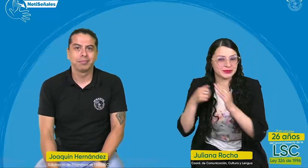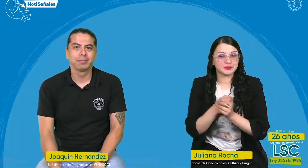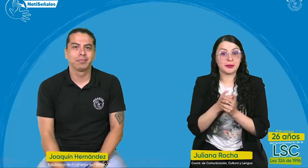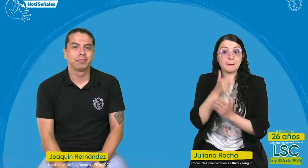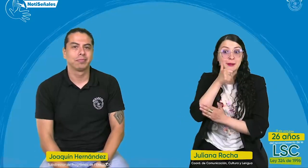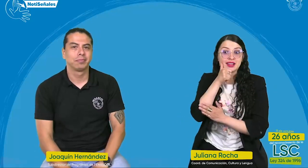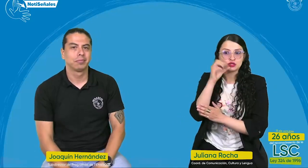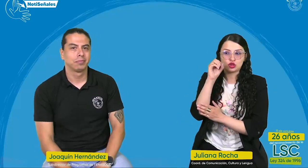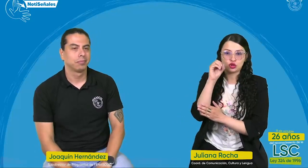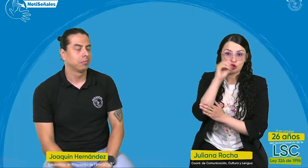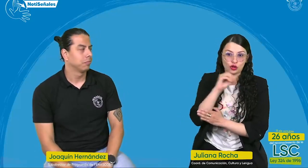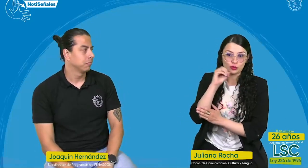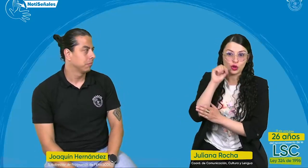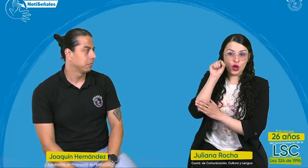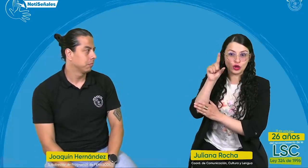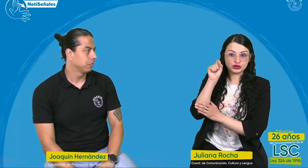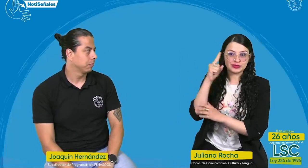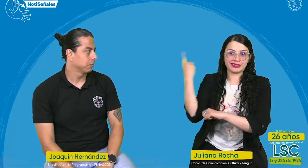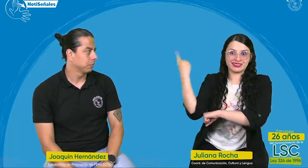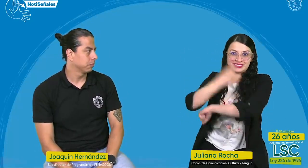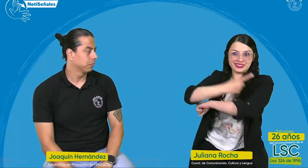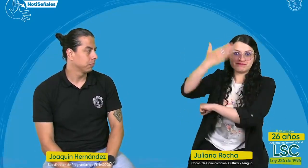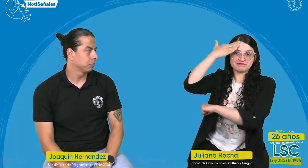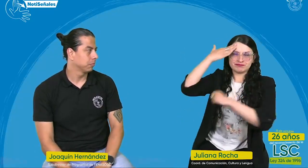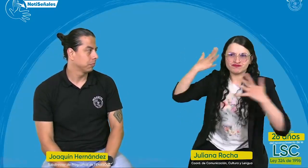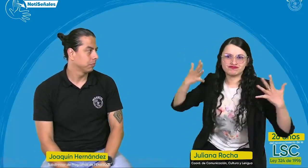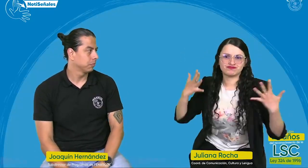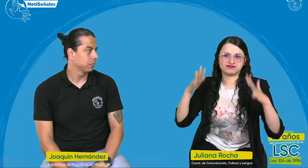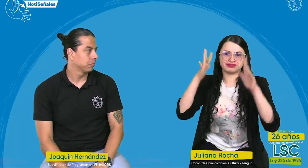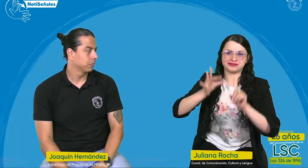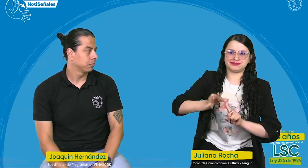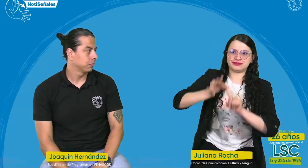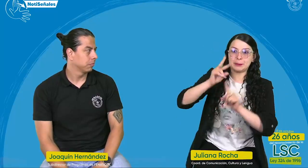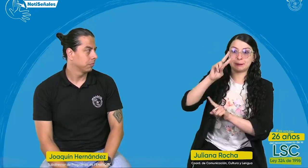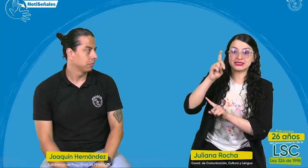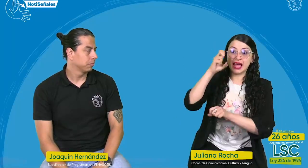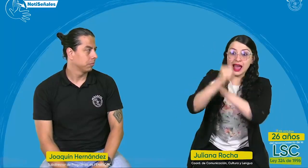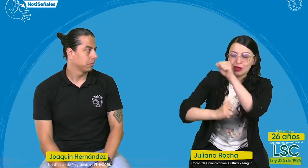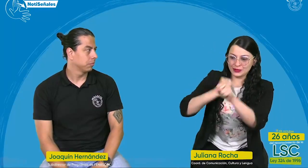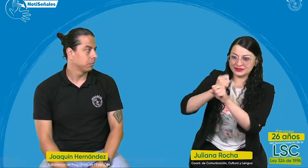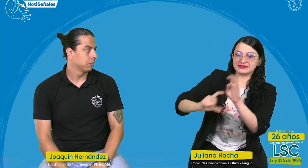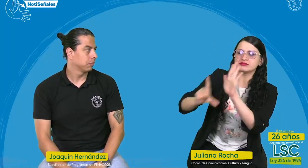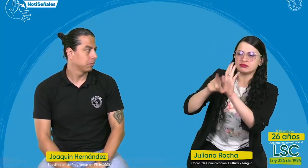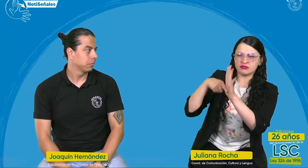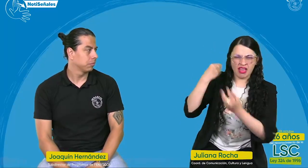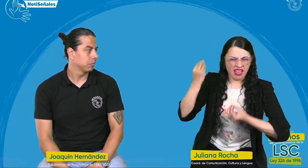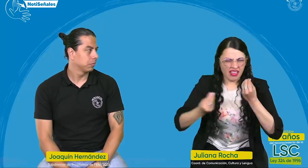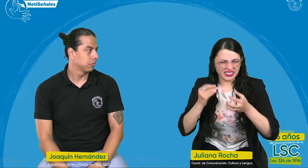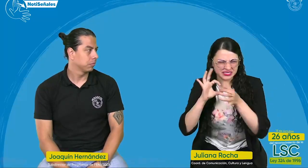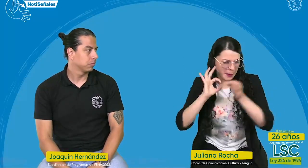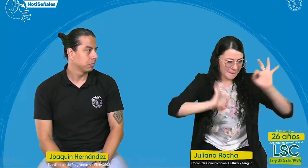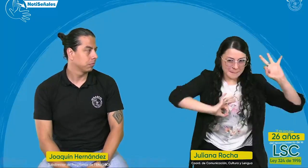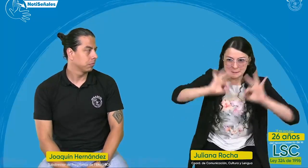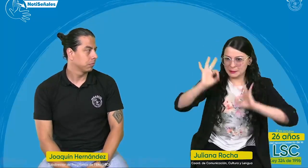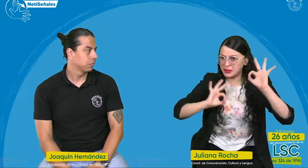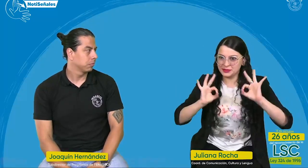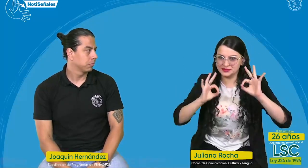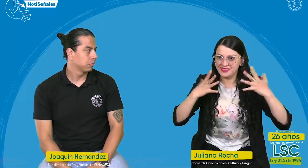les cuento mañana 11 de octubre que es el día en que conmemoramos 26 años de esta ley estamos